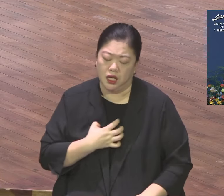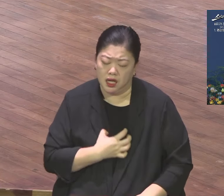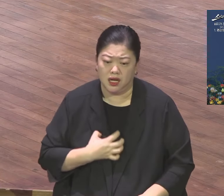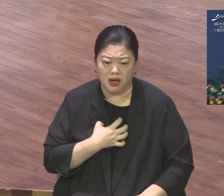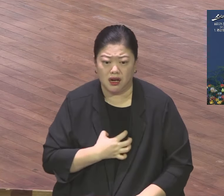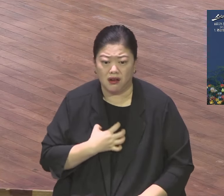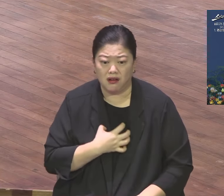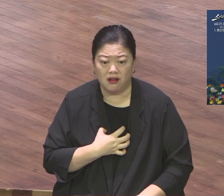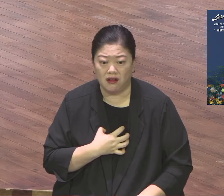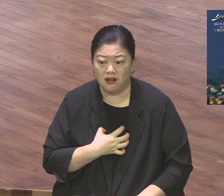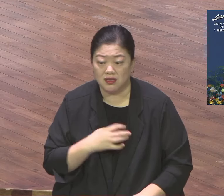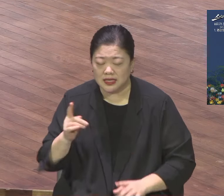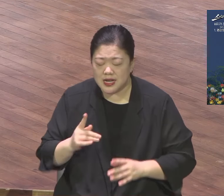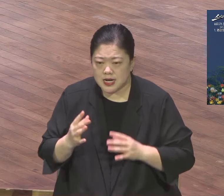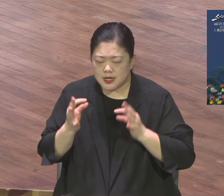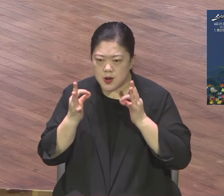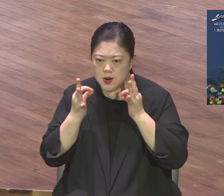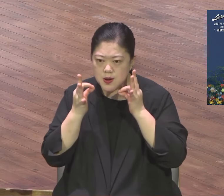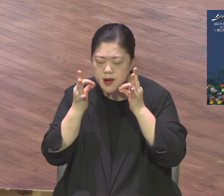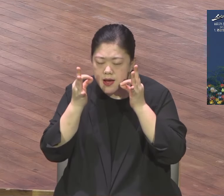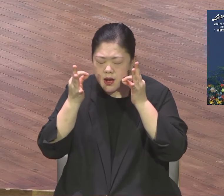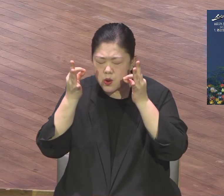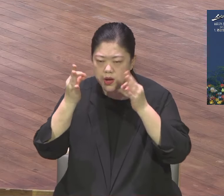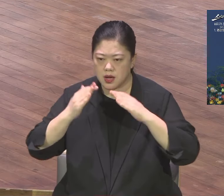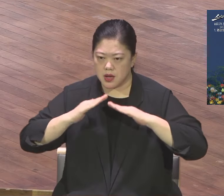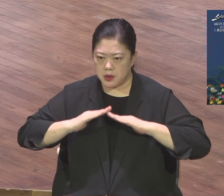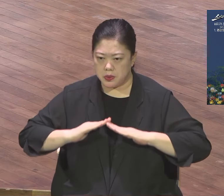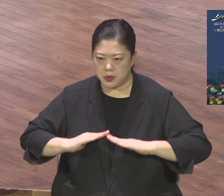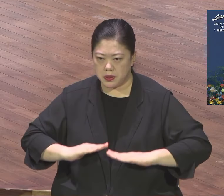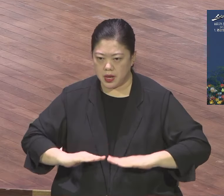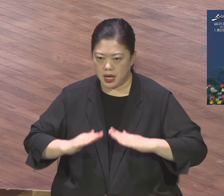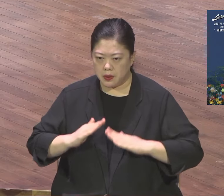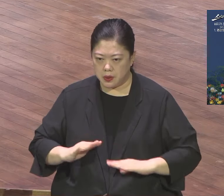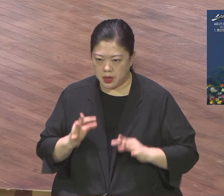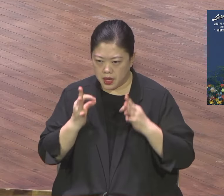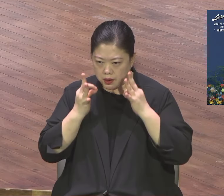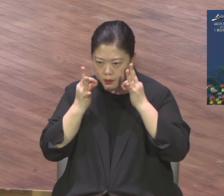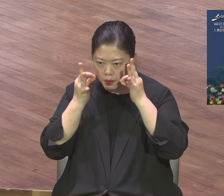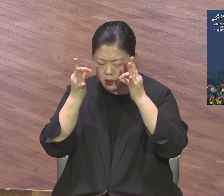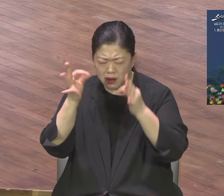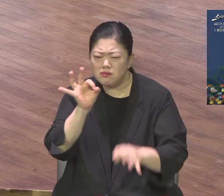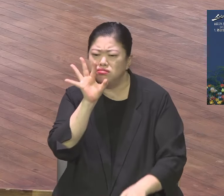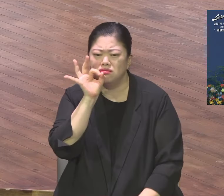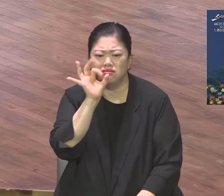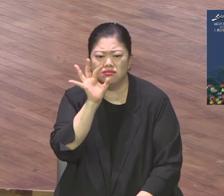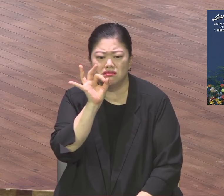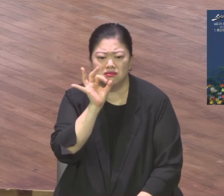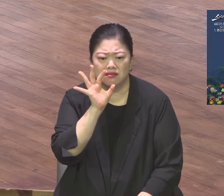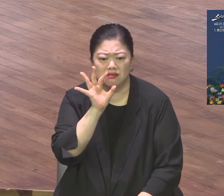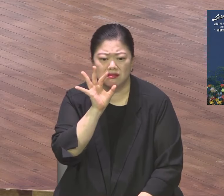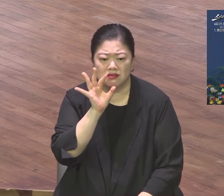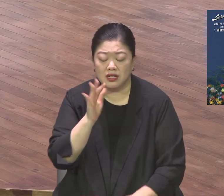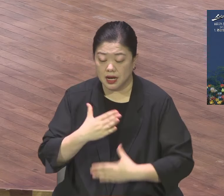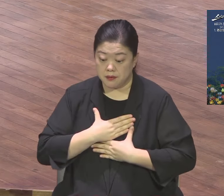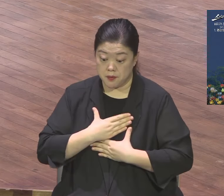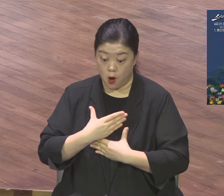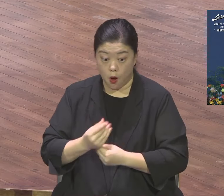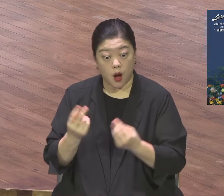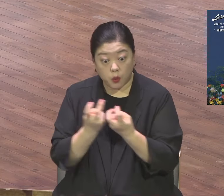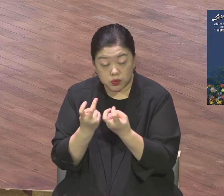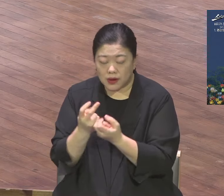사람 노력으로 되는 것이 아니에요. 참된 평강은 어떻게 되어지느냐? 하나님으로부터 임하는